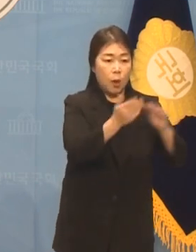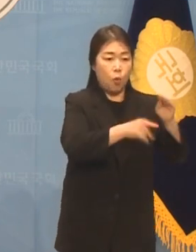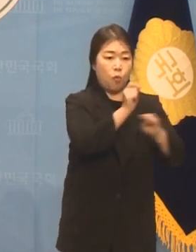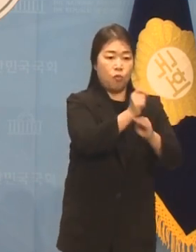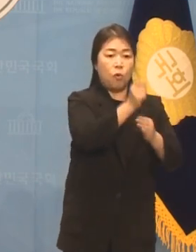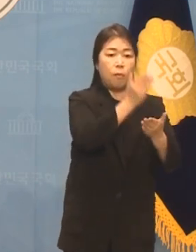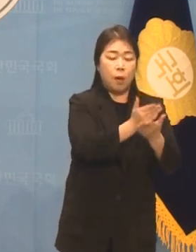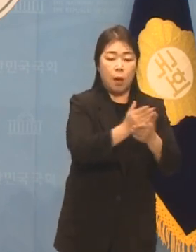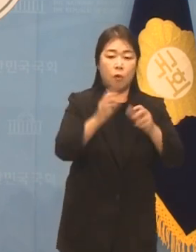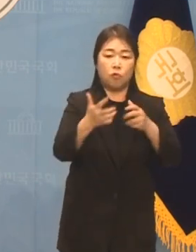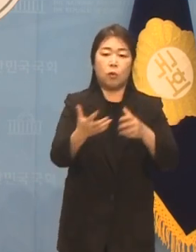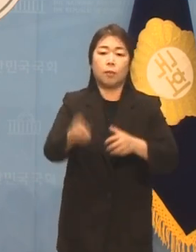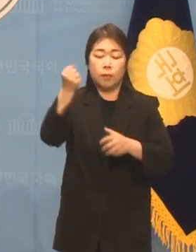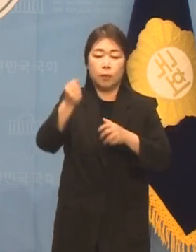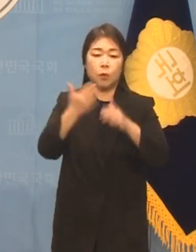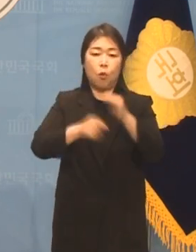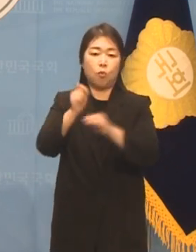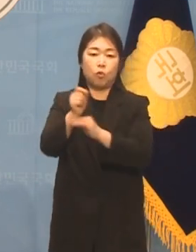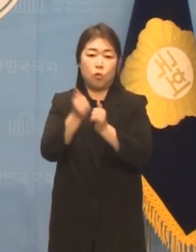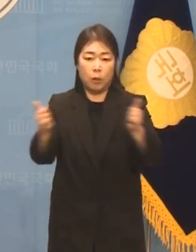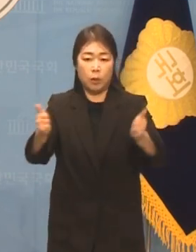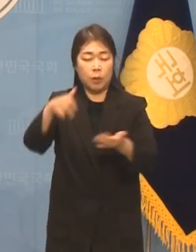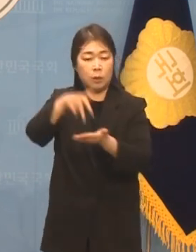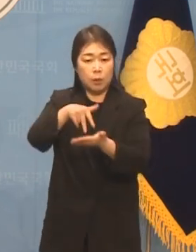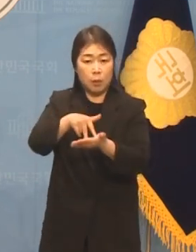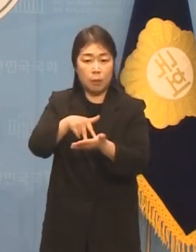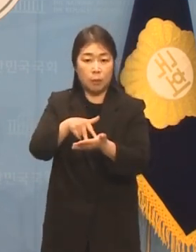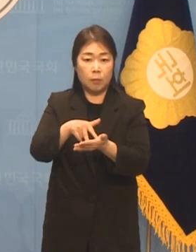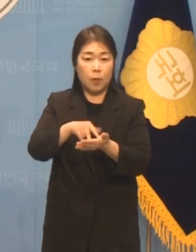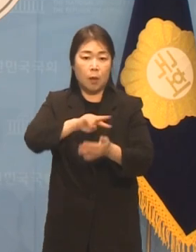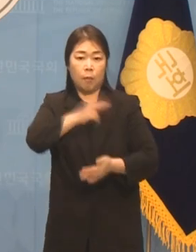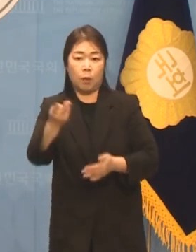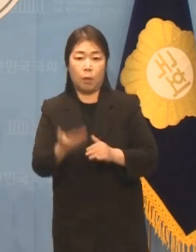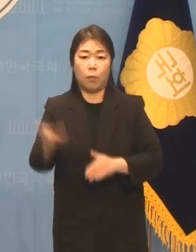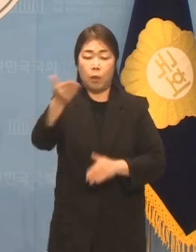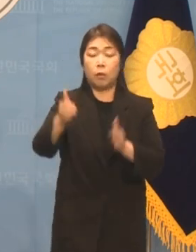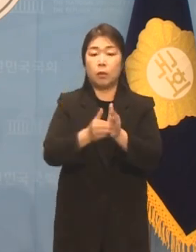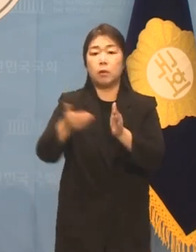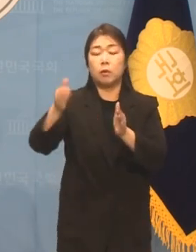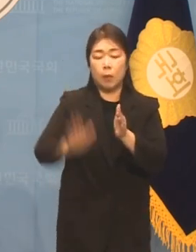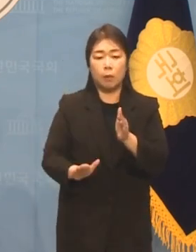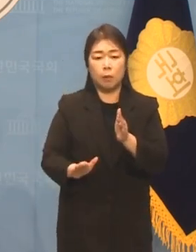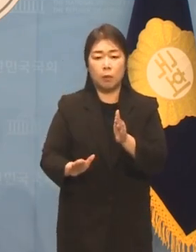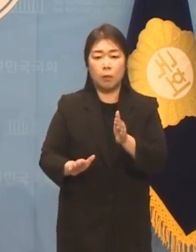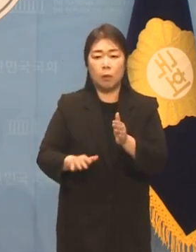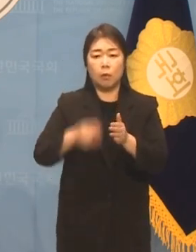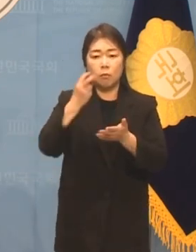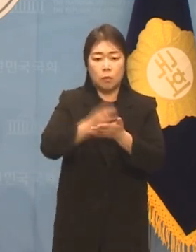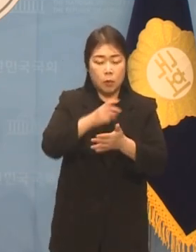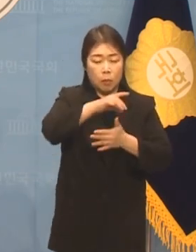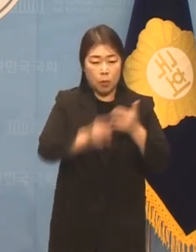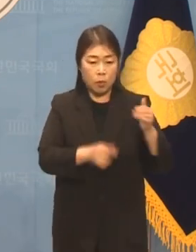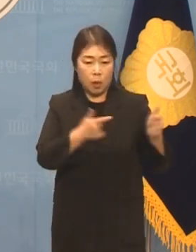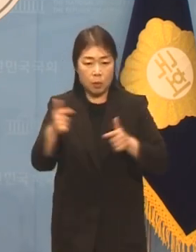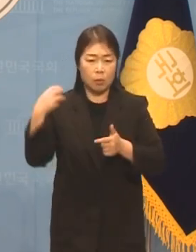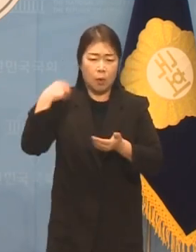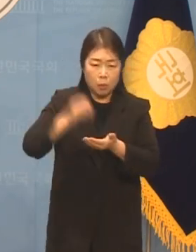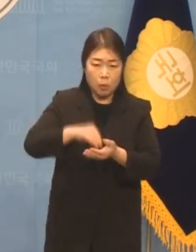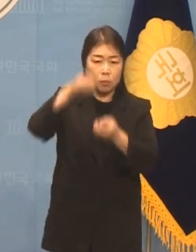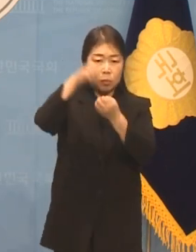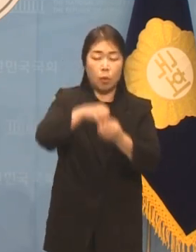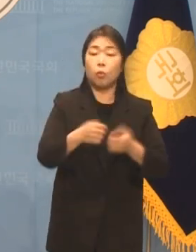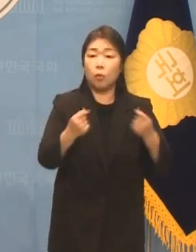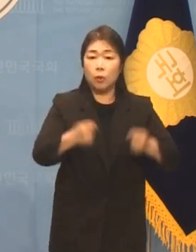지휘권과 예산권이 지자체에 남아 있습니다. 열악한 소방 현장 인력, 예산 부족